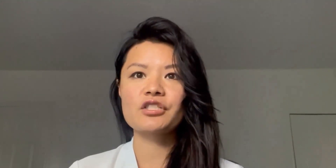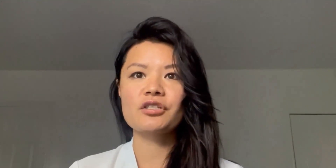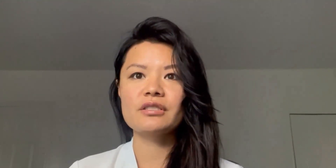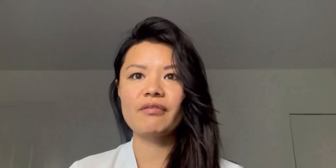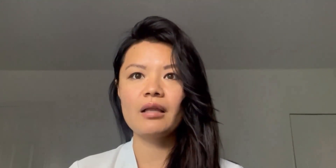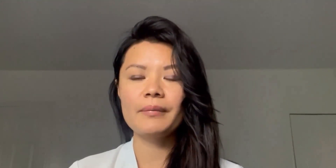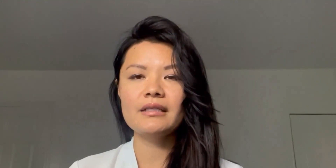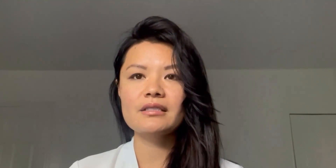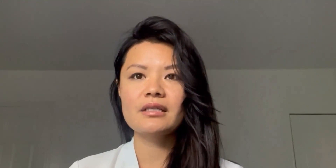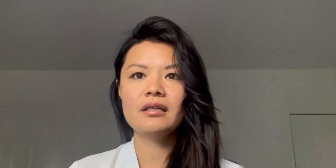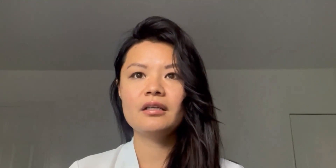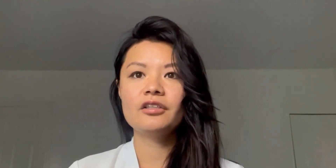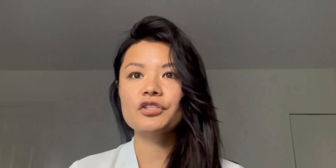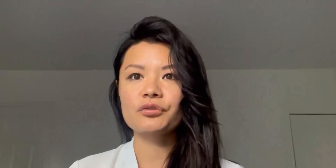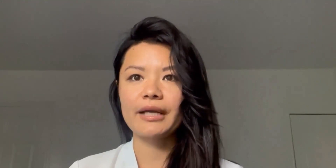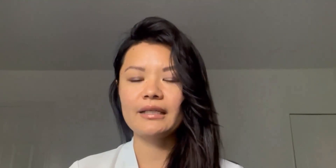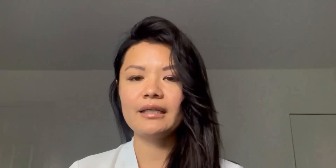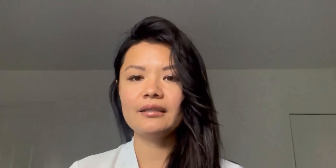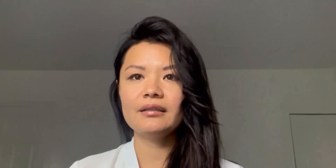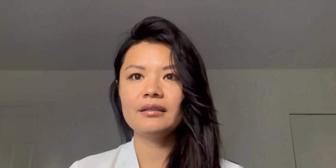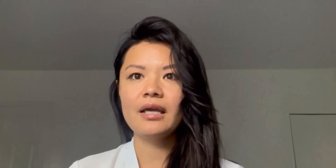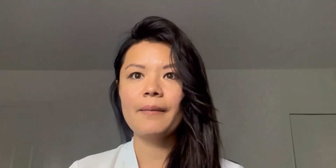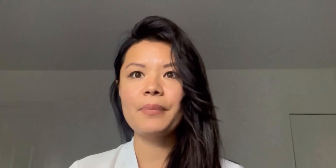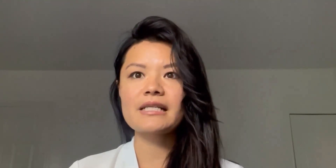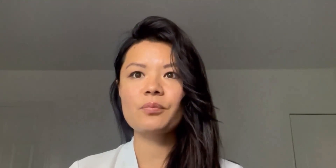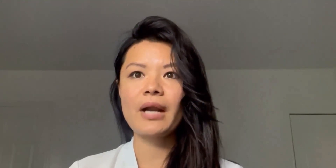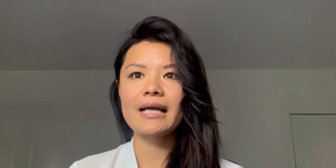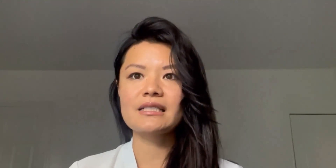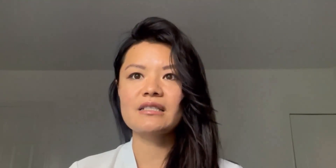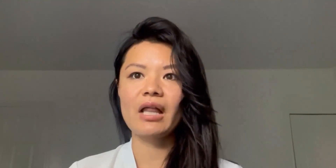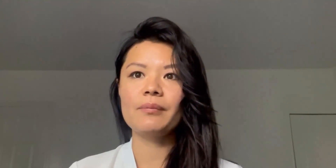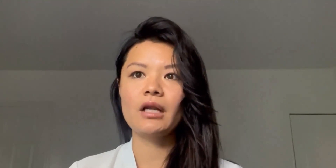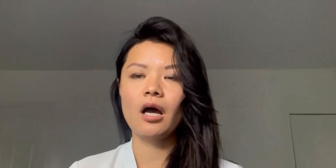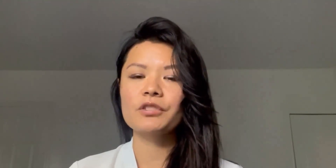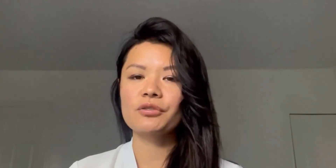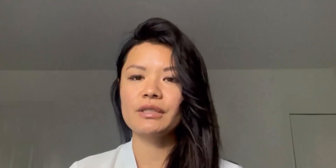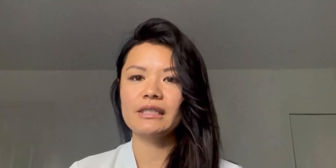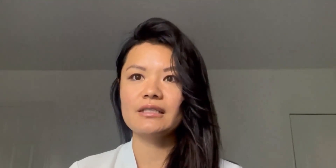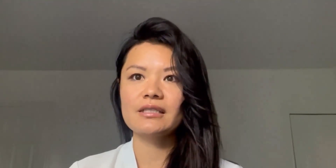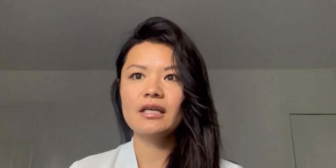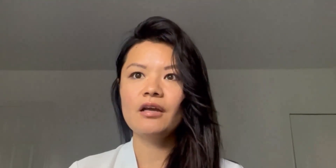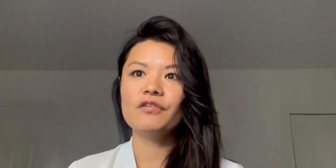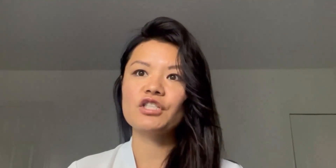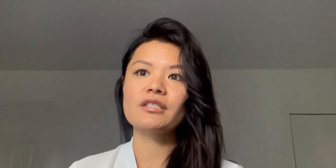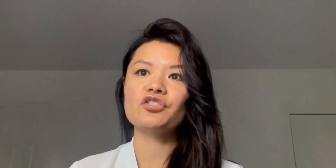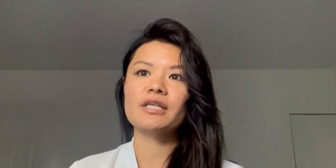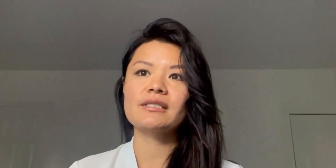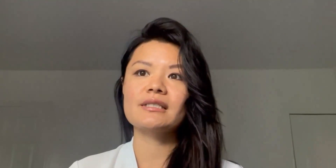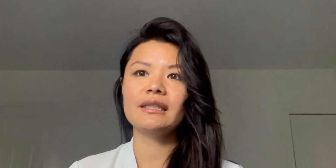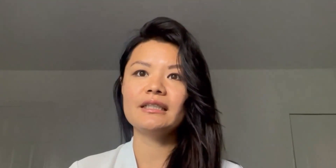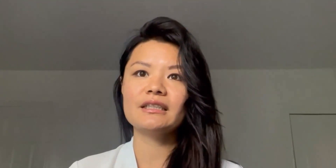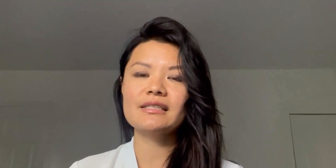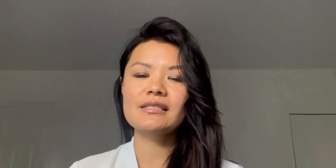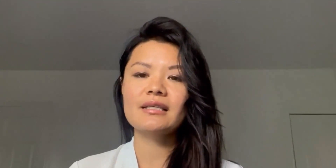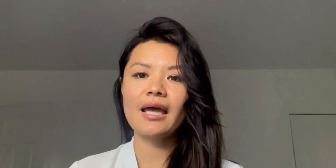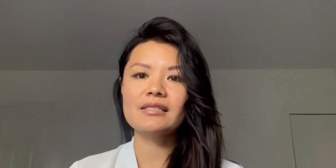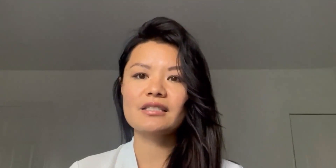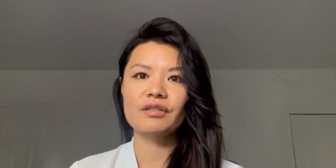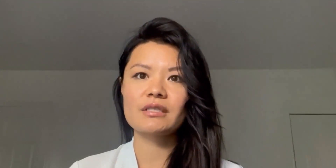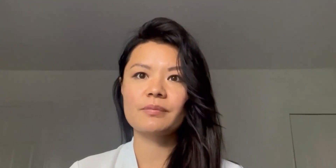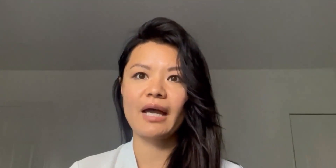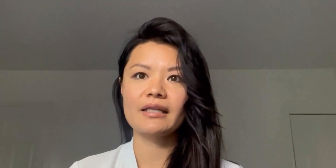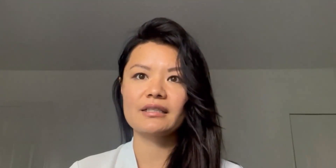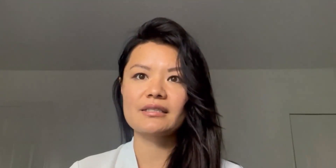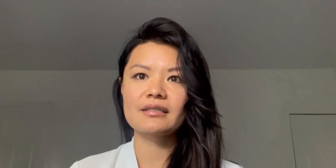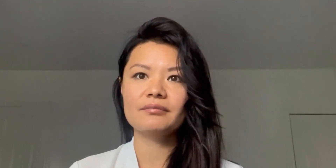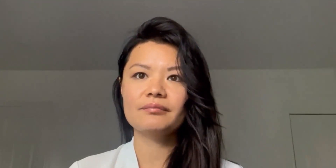create professional development, training, and best practice development opportunities for gender justice leaders and